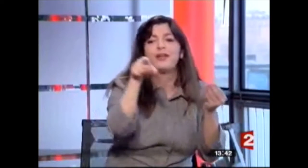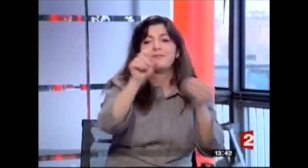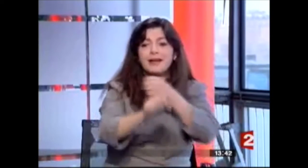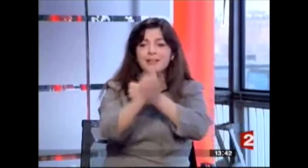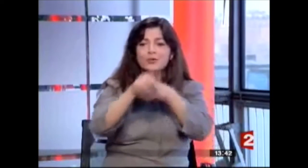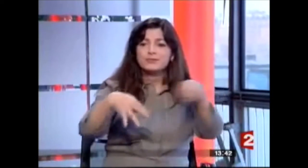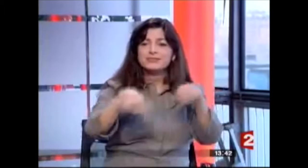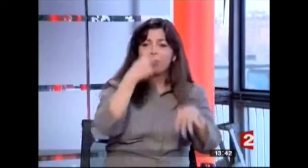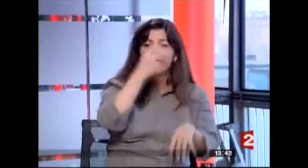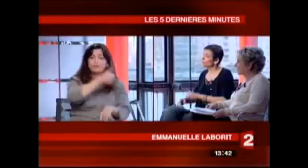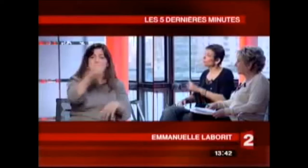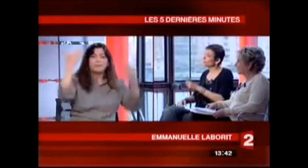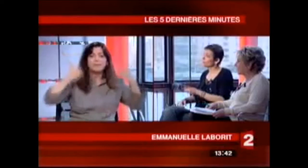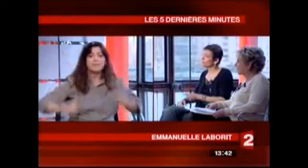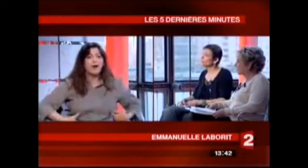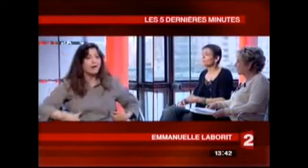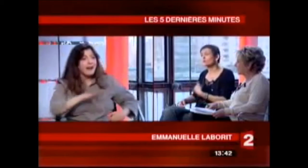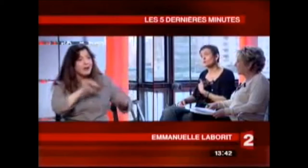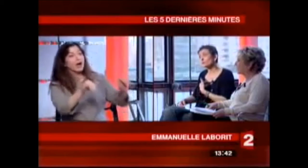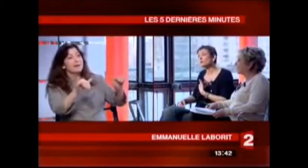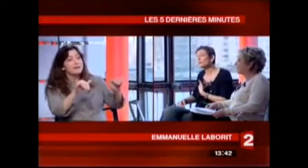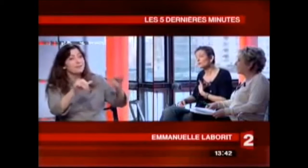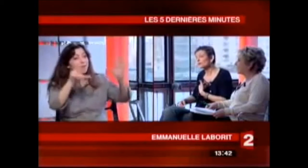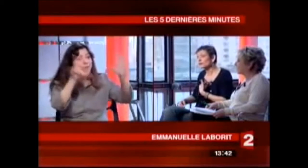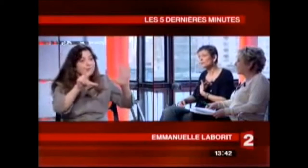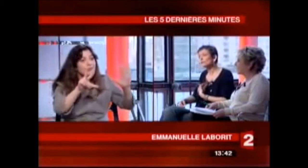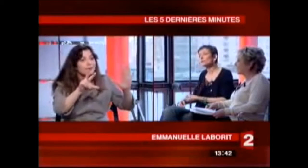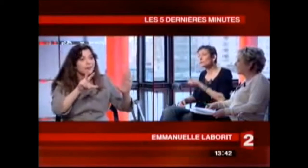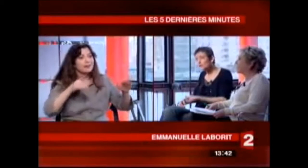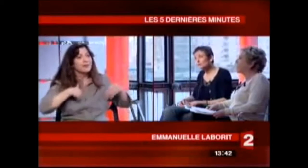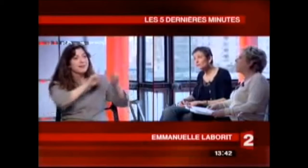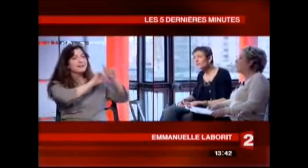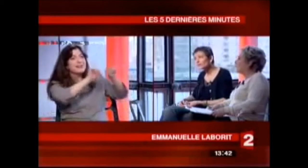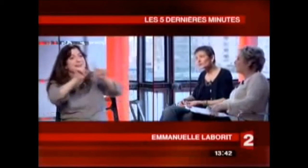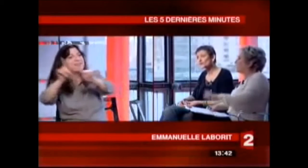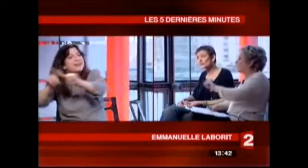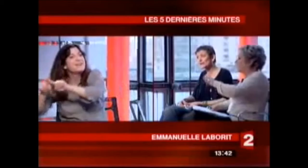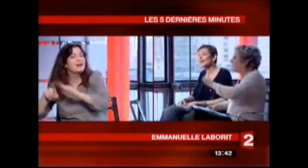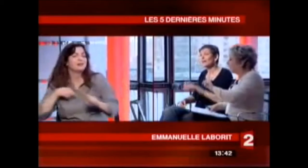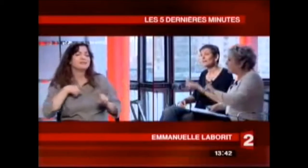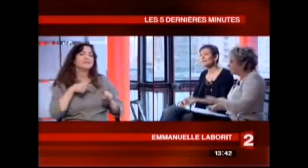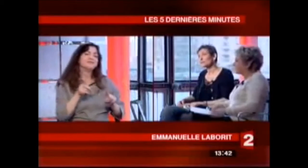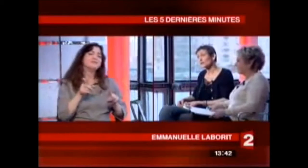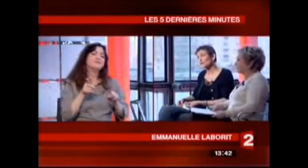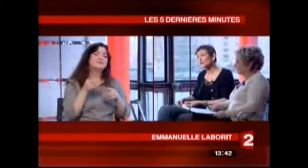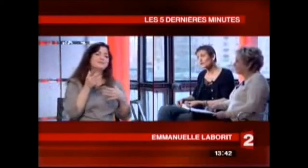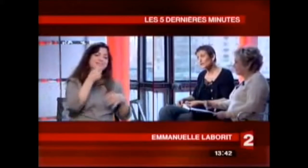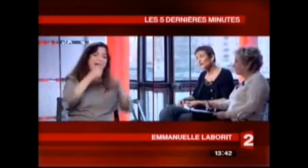également ajouter que pour l'Inouï Musical, en fait je ne suis pas du tout la seule comédienne. Nous sommes 8 comédiens sur ce spectacle avec des interprétations très différentes.